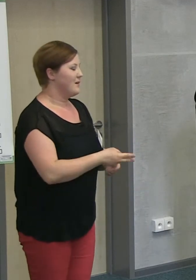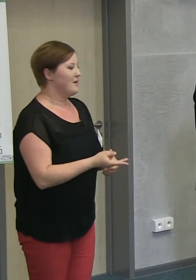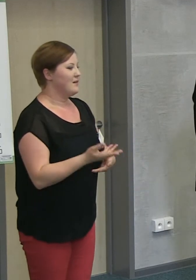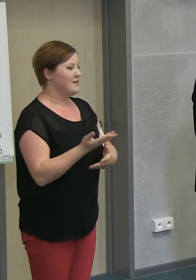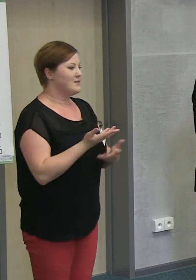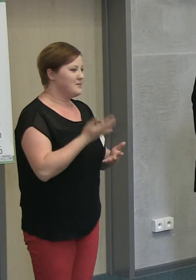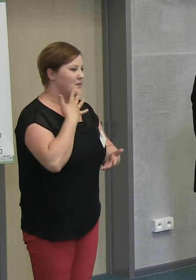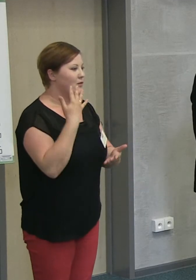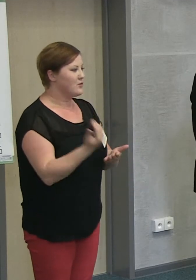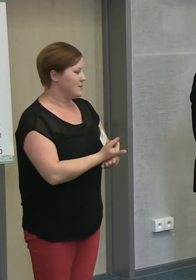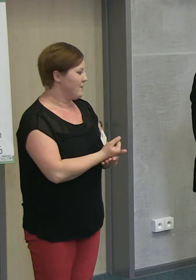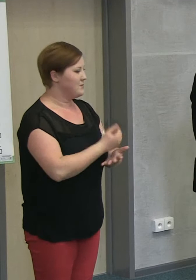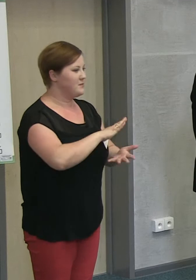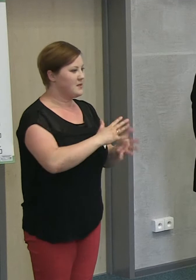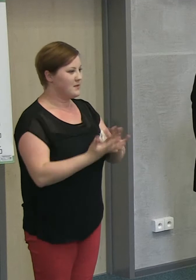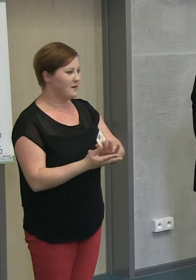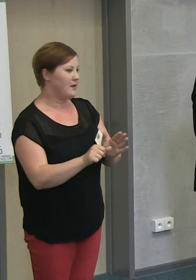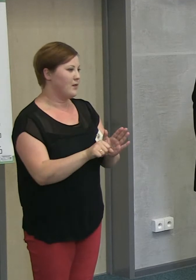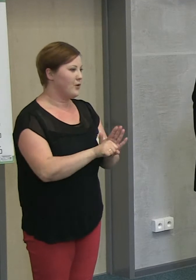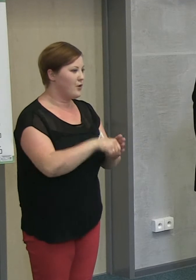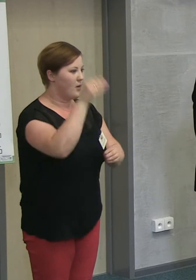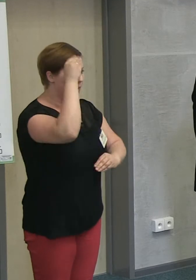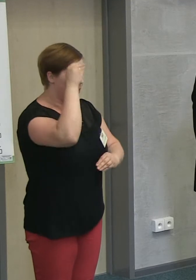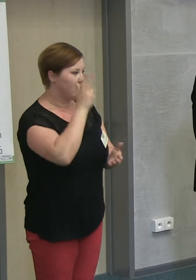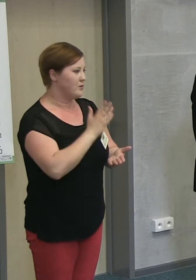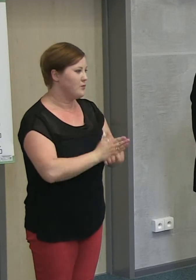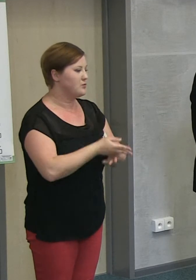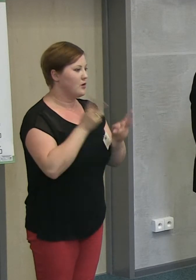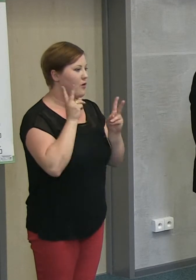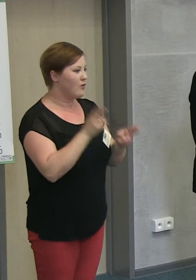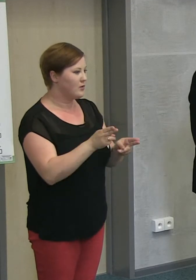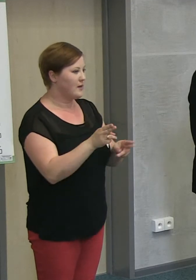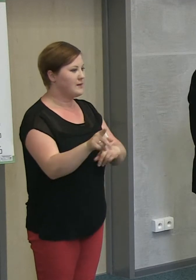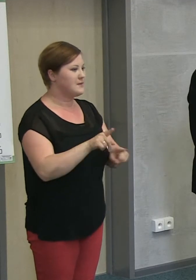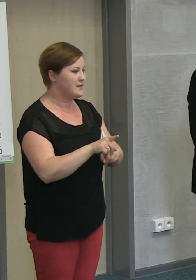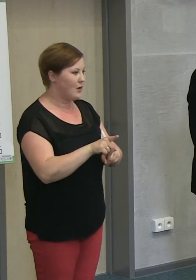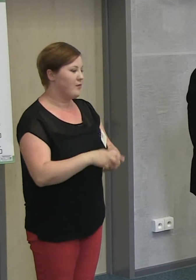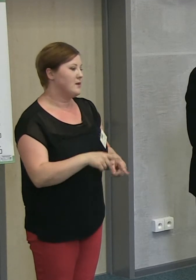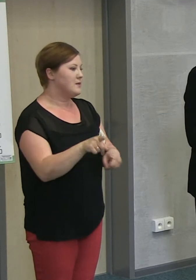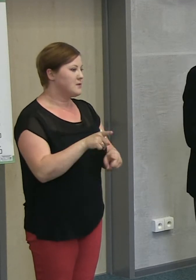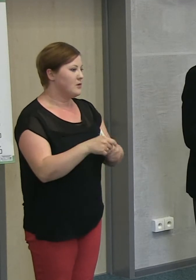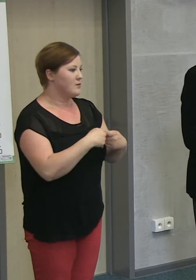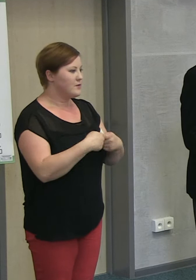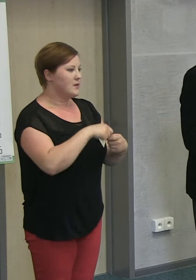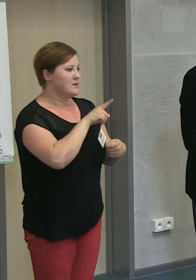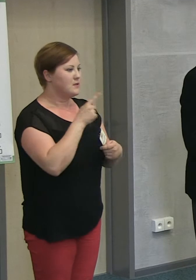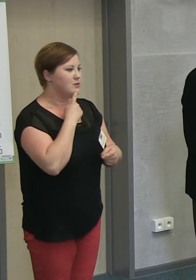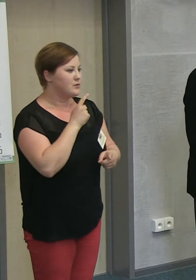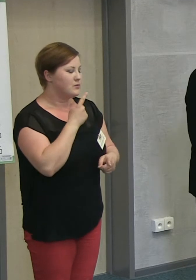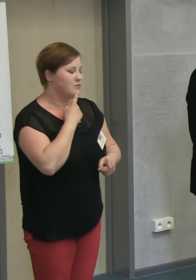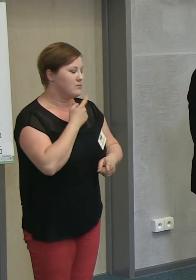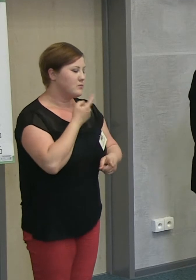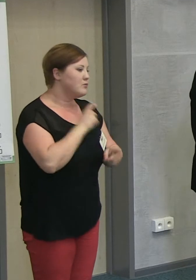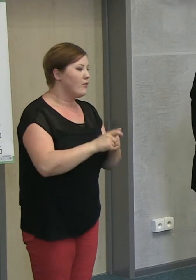dostaliśmy say writing do nauki już konkretnych znaków związanych ze słownictwem zawodowym.